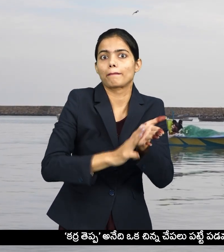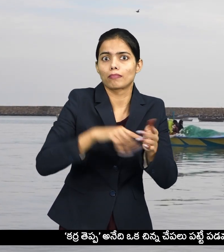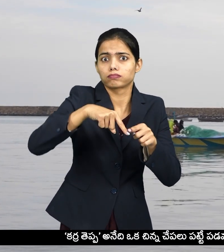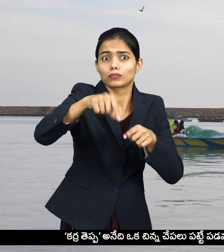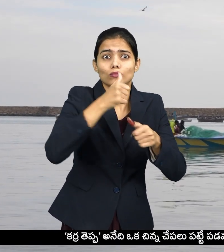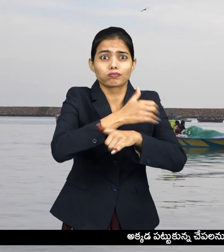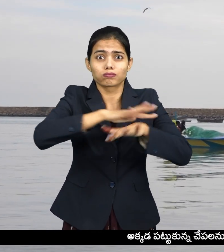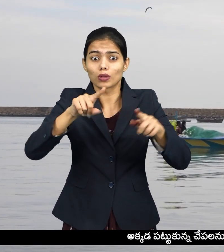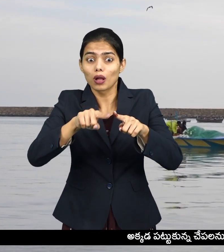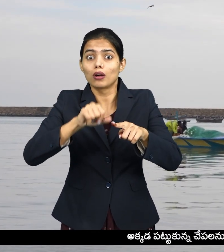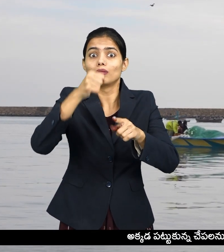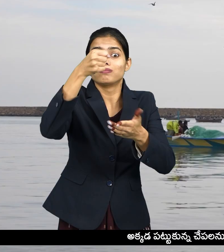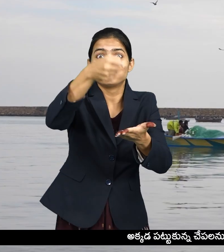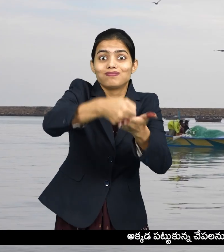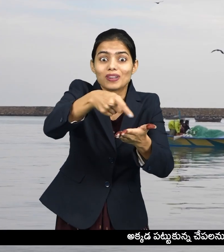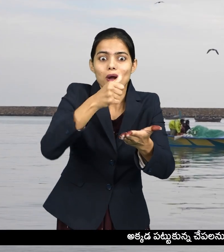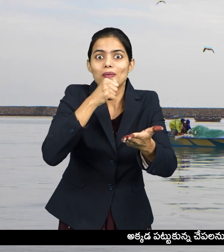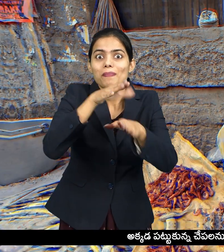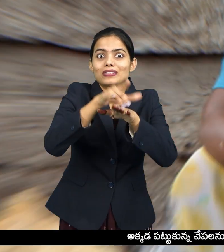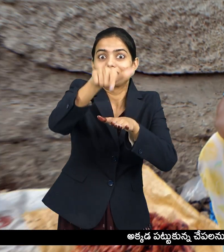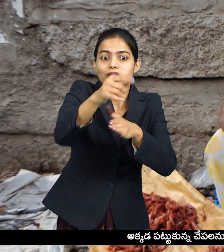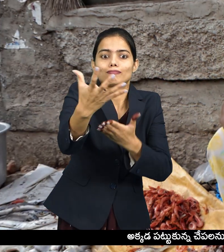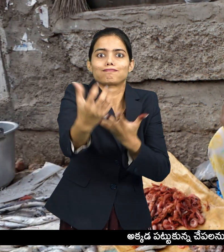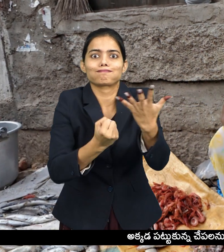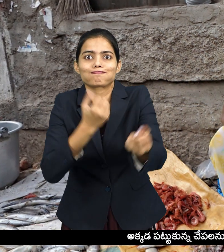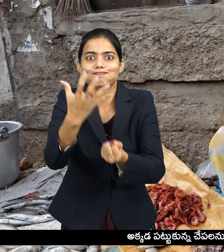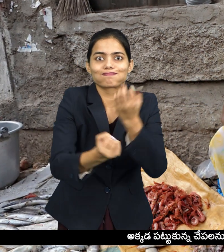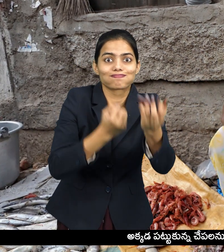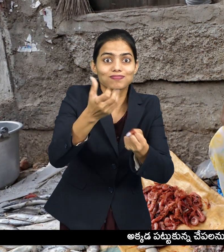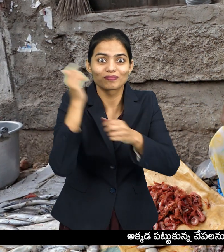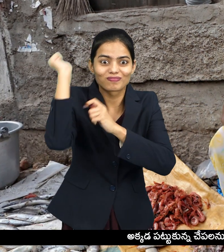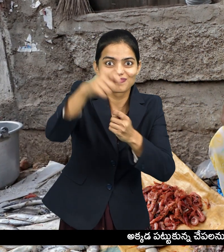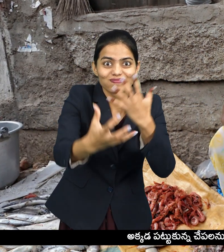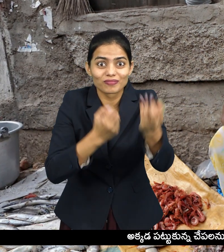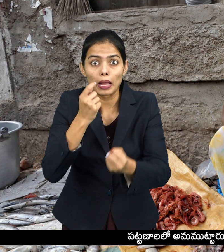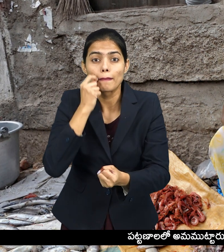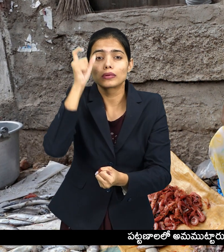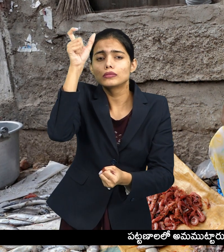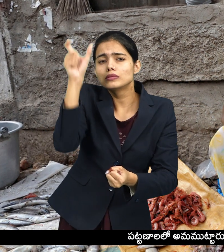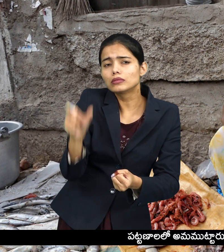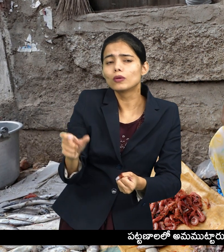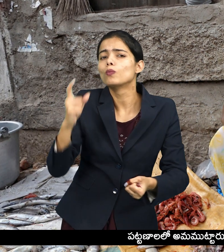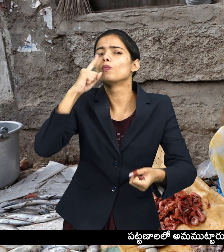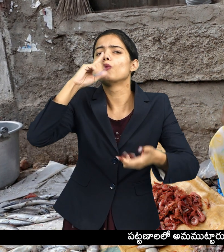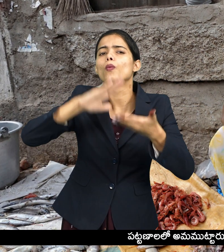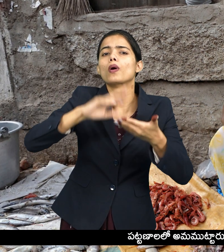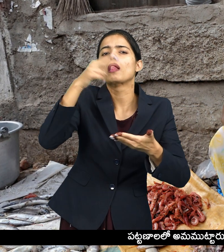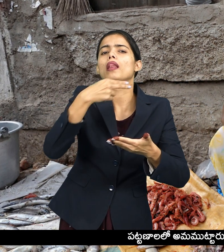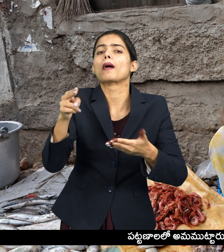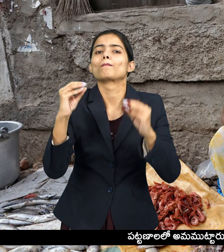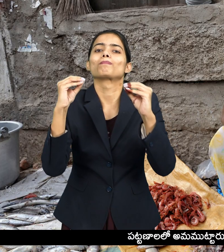కిలోమీటర్ల వరకు వెళ్తుంది. అక్కడ పట్టుకున్న చేపలను మత్స్యకారుల భార్యలు సమీపంలోని పట్టణాలలో